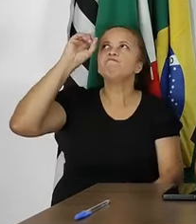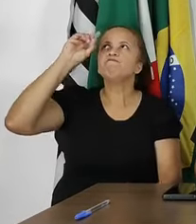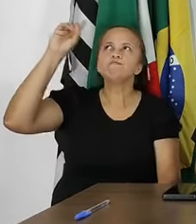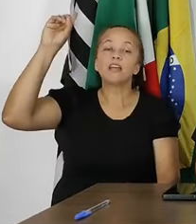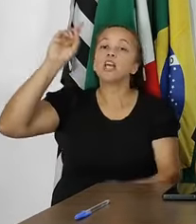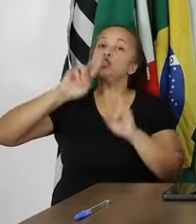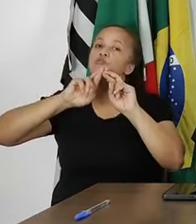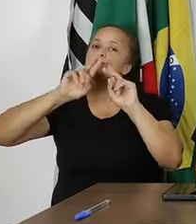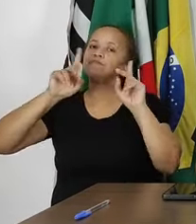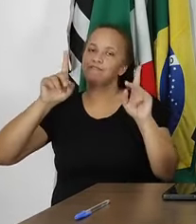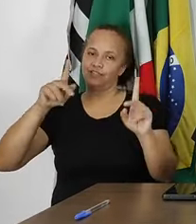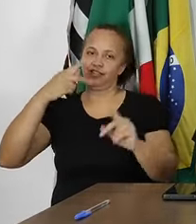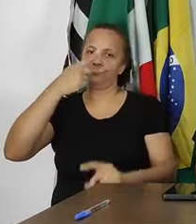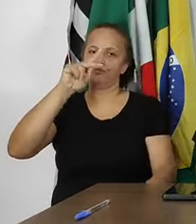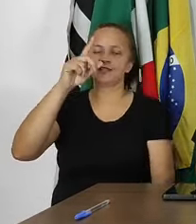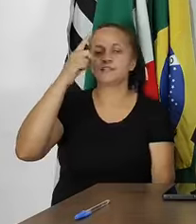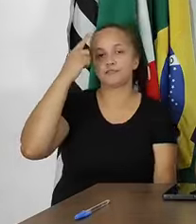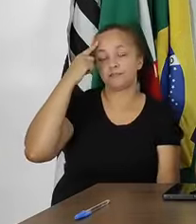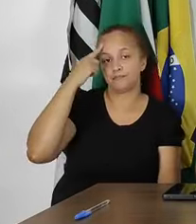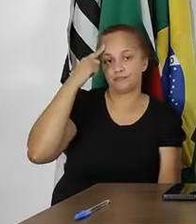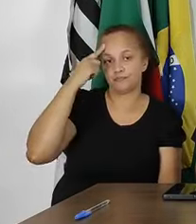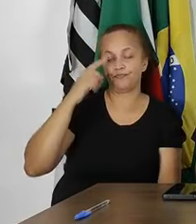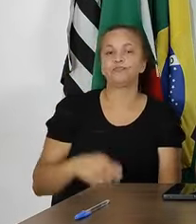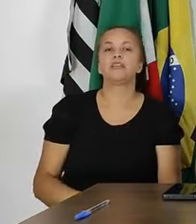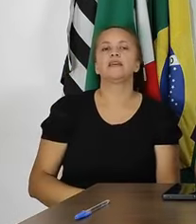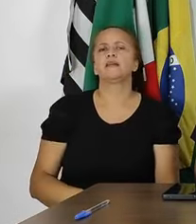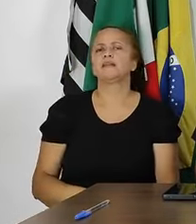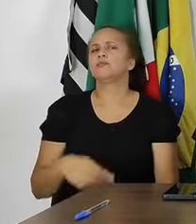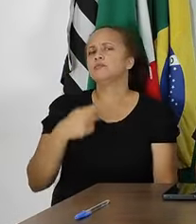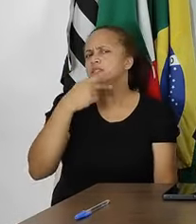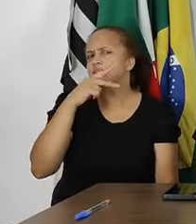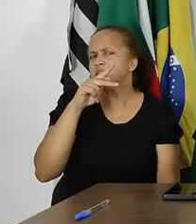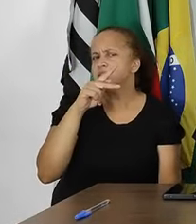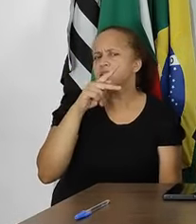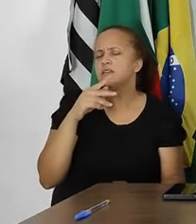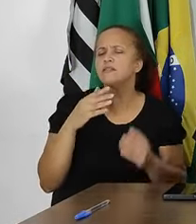vossos pensamentos, nem os vossos caminhos, os